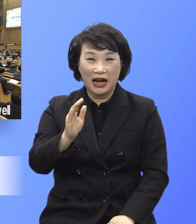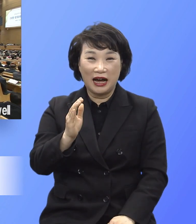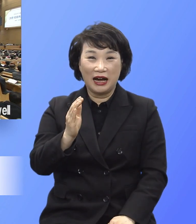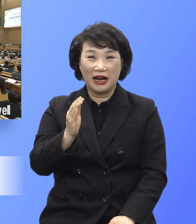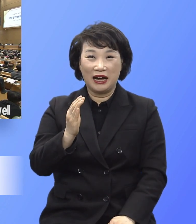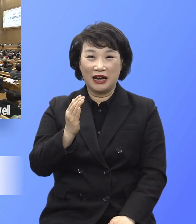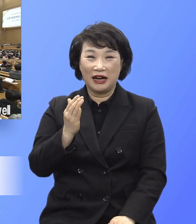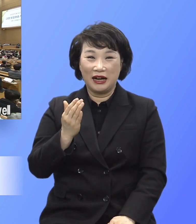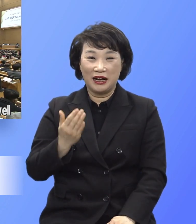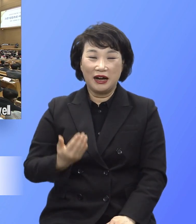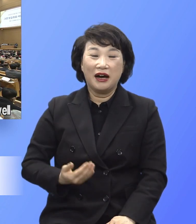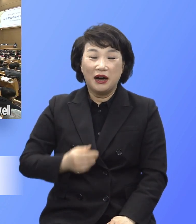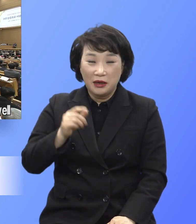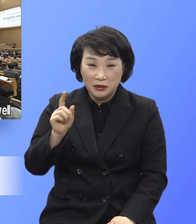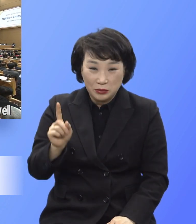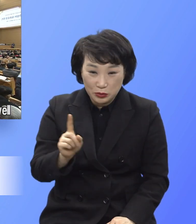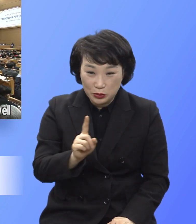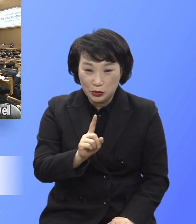만사동통하리라.